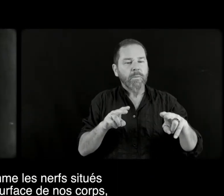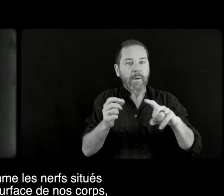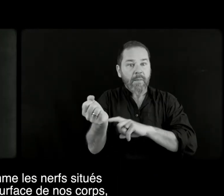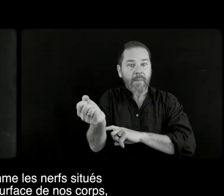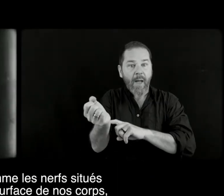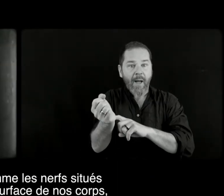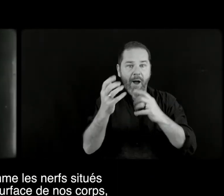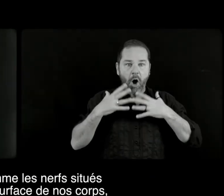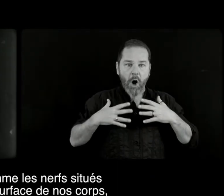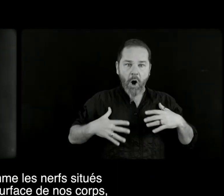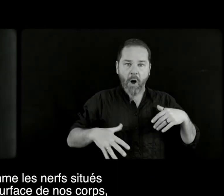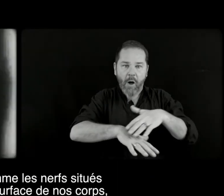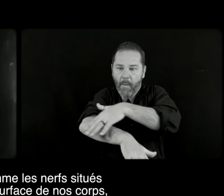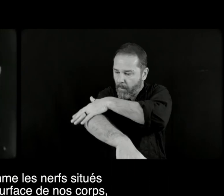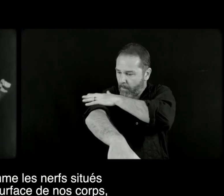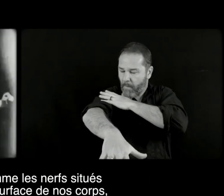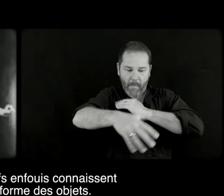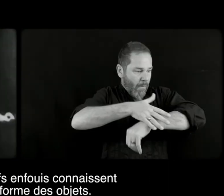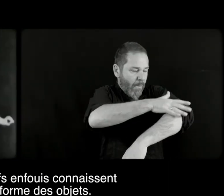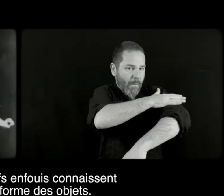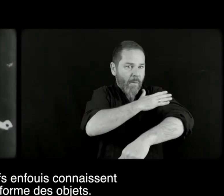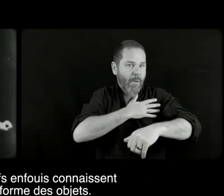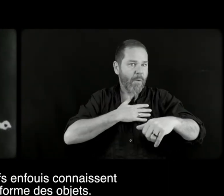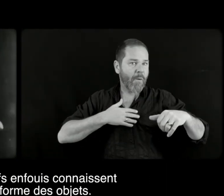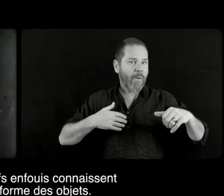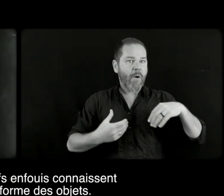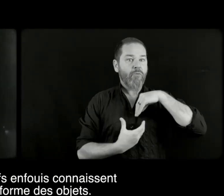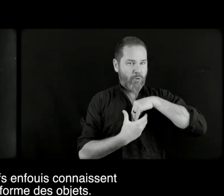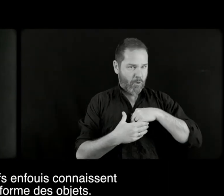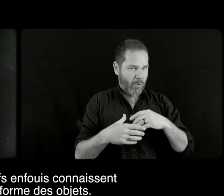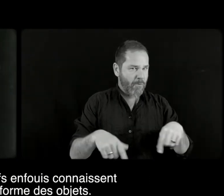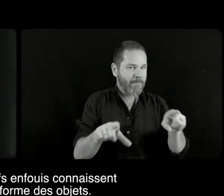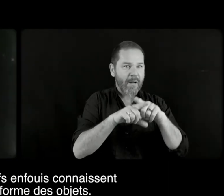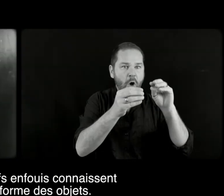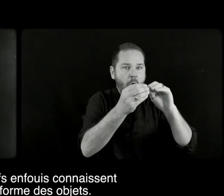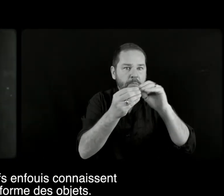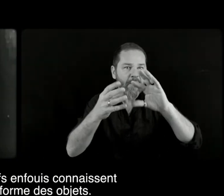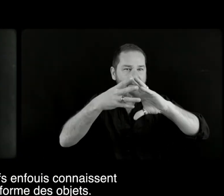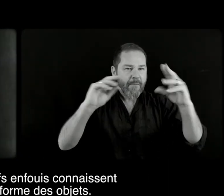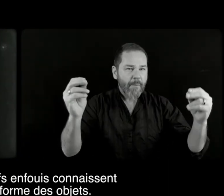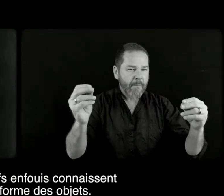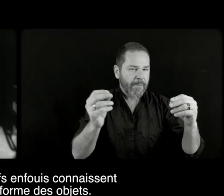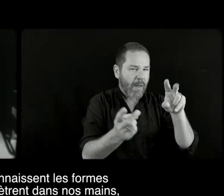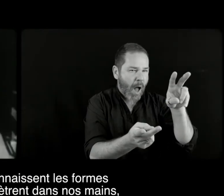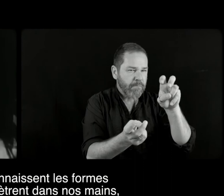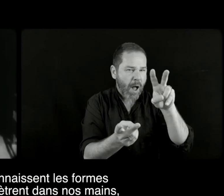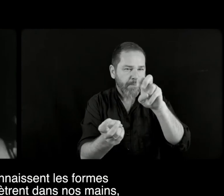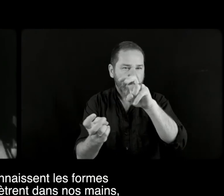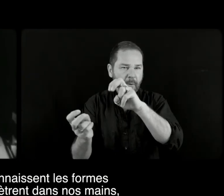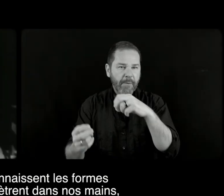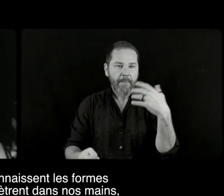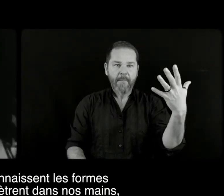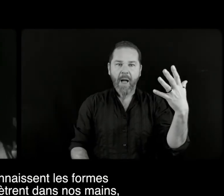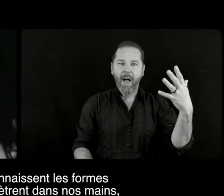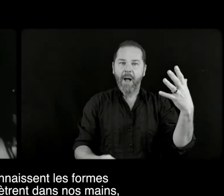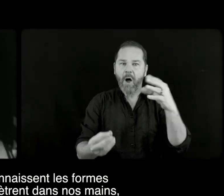nerfs situés à la surface de nos corps, les nerfs enfouis connaissent la forme des objets. Ils connaissent les formes qui pénètrent dans nos